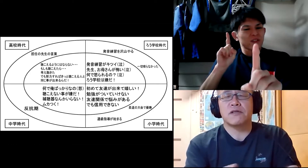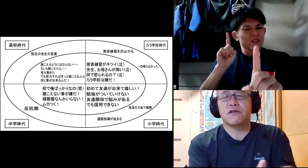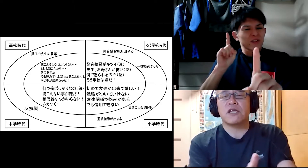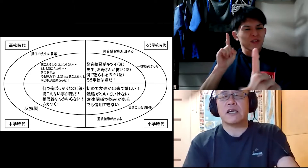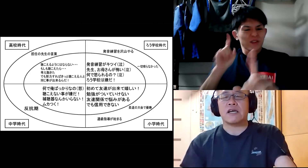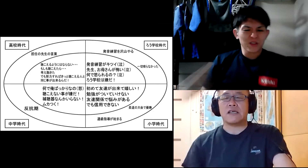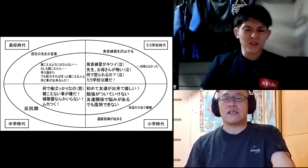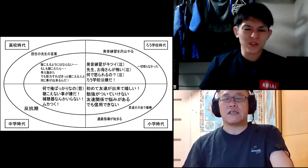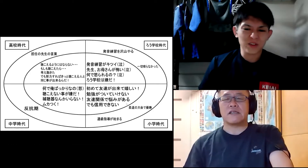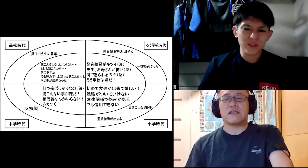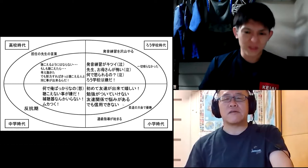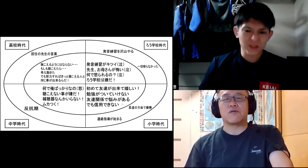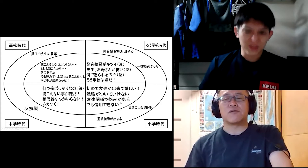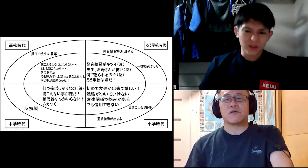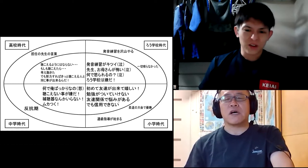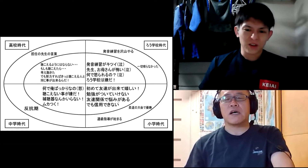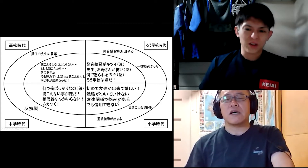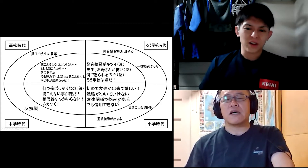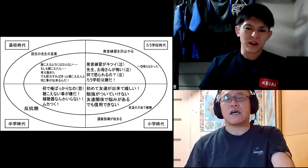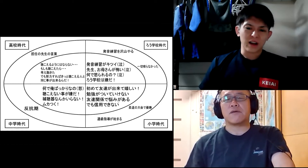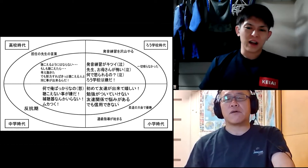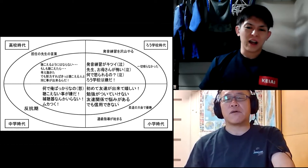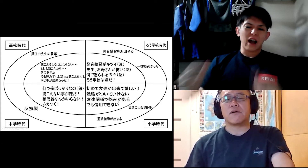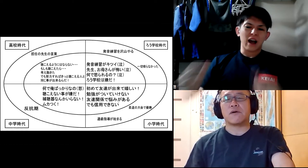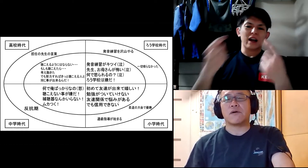やっぱりついていけない、部分が、